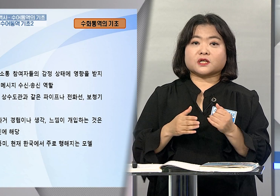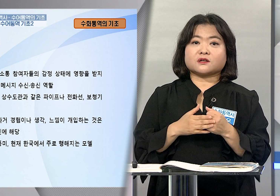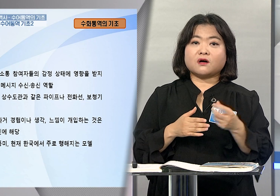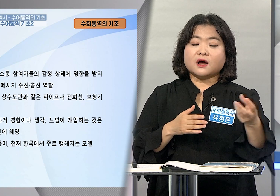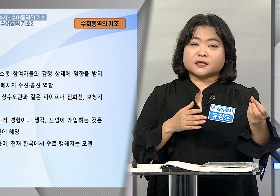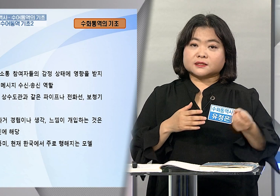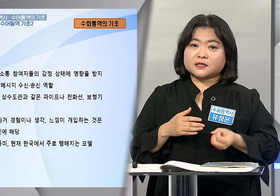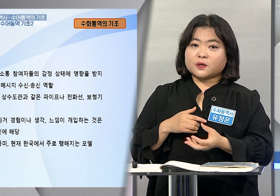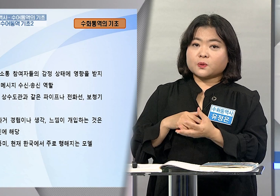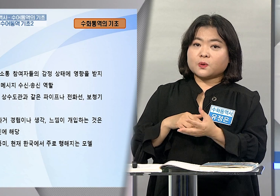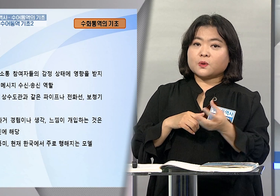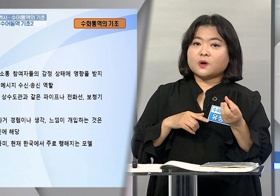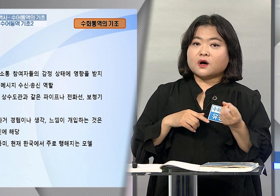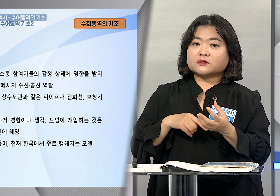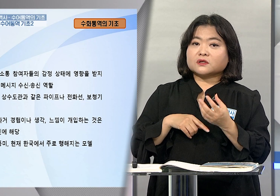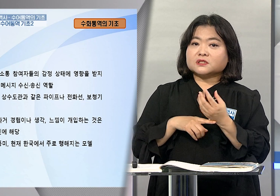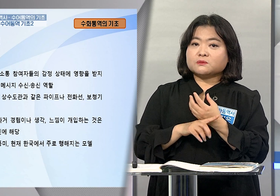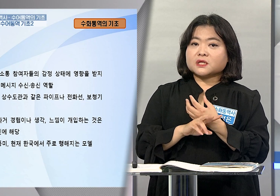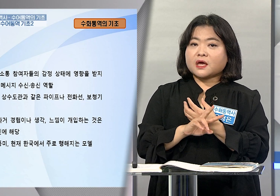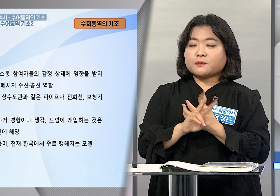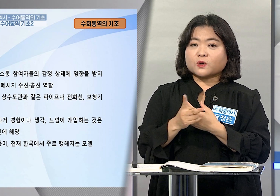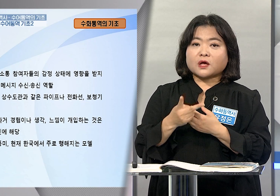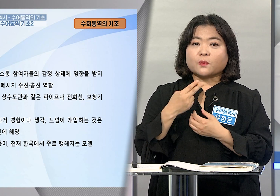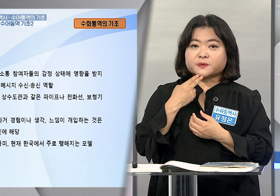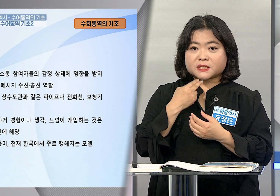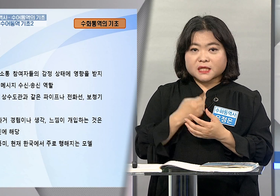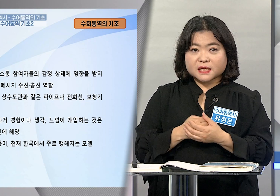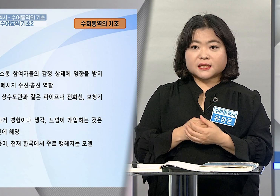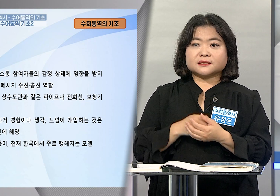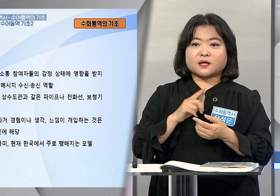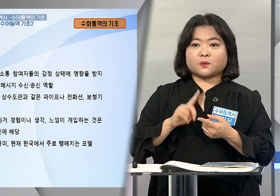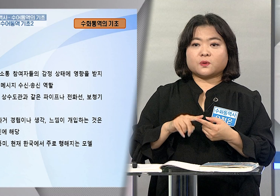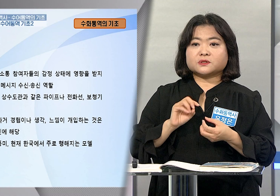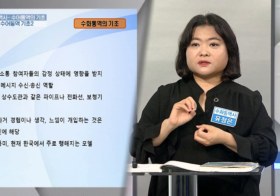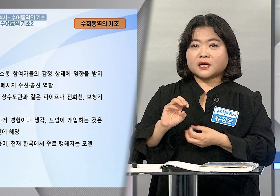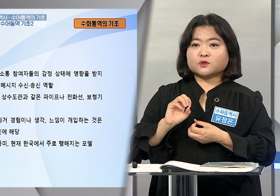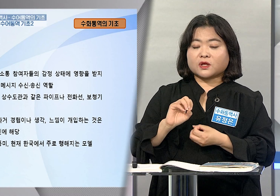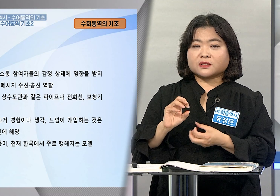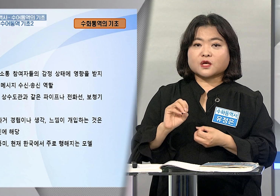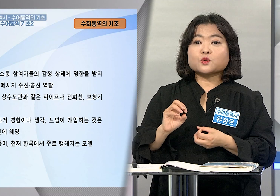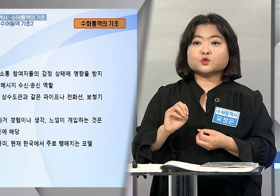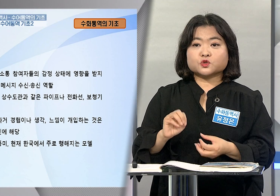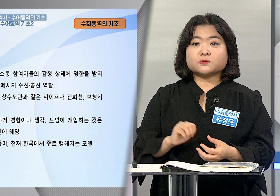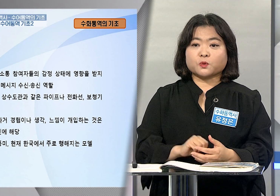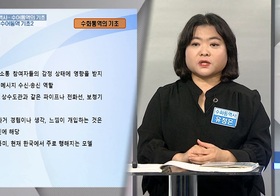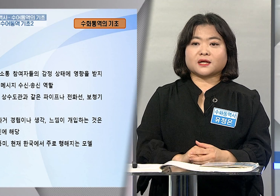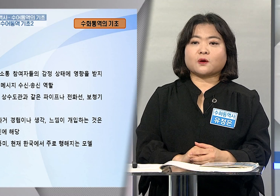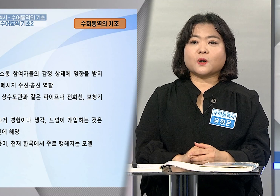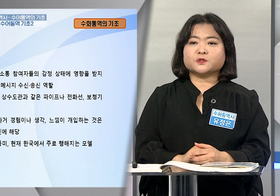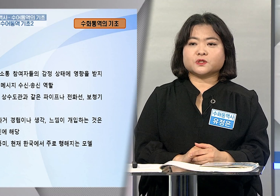그래서 그대로 어떤 의미의 변환 없이 그대로 전달이 되는 게 송수신 모델이라고 할 수